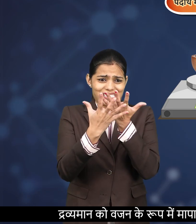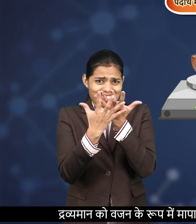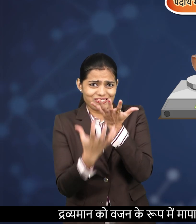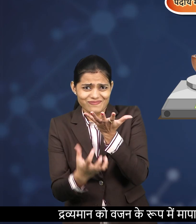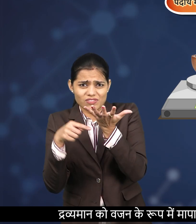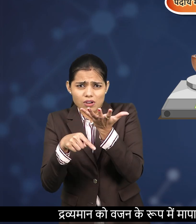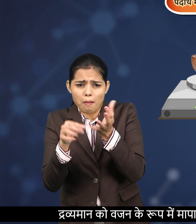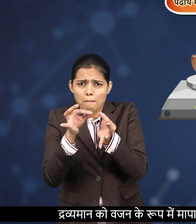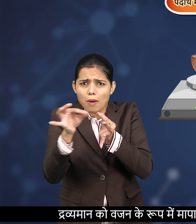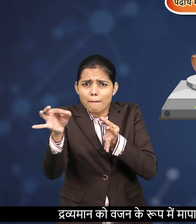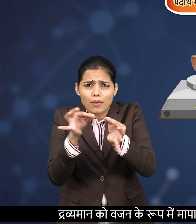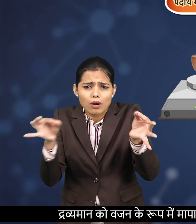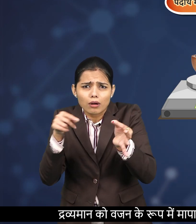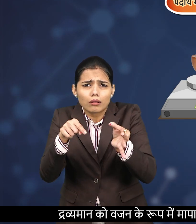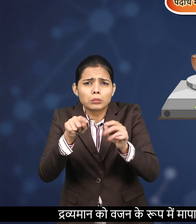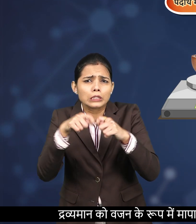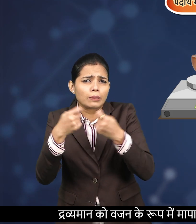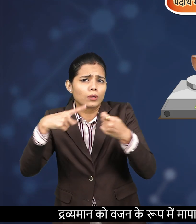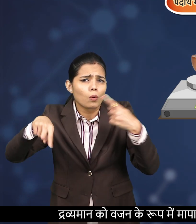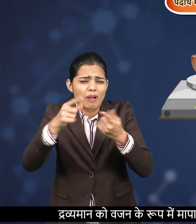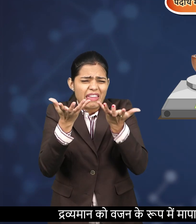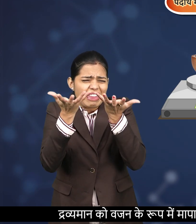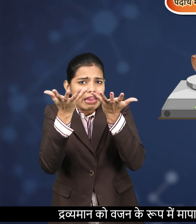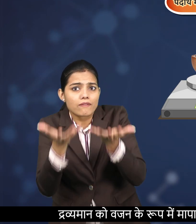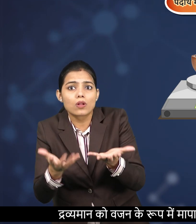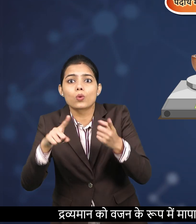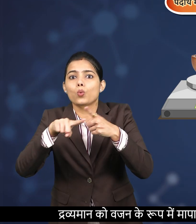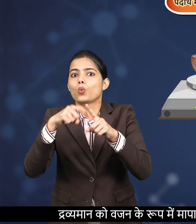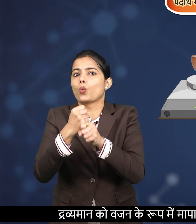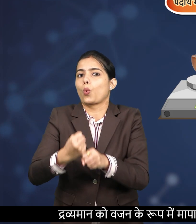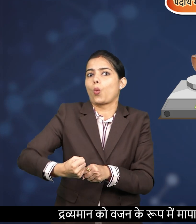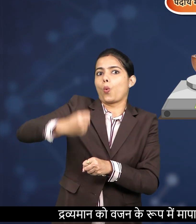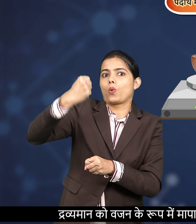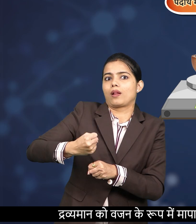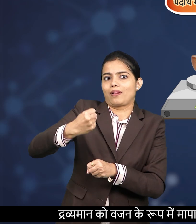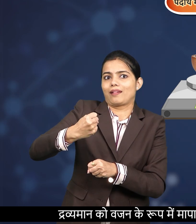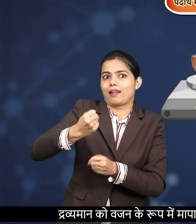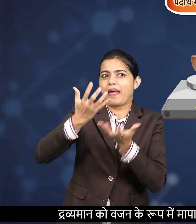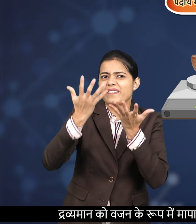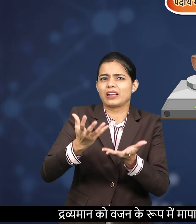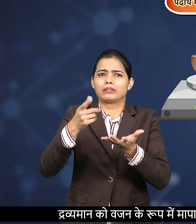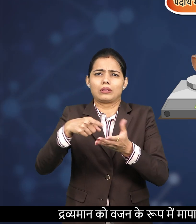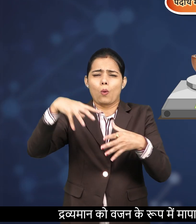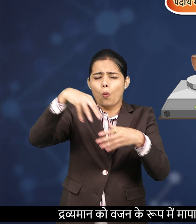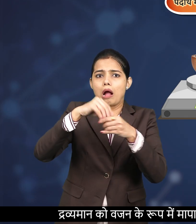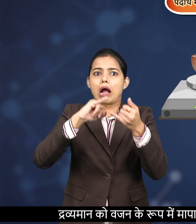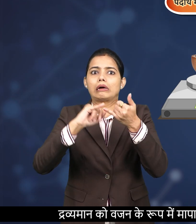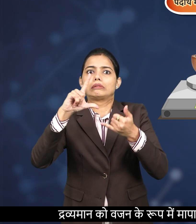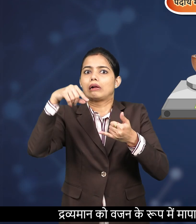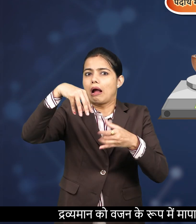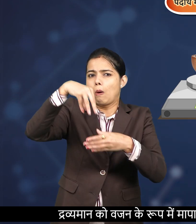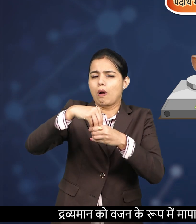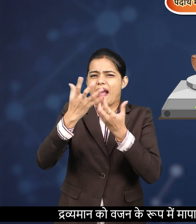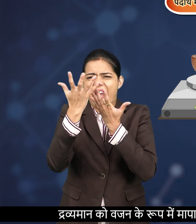द्रव्यमान को वजन के रूप में मापा जाता है। द्रव्यमान की एसआई इकाई किलोग्राम केजी है।